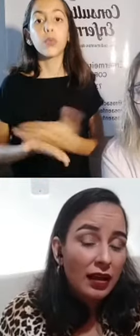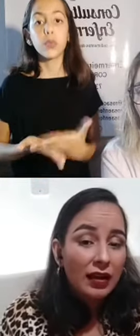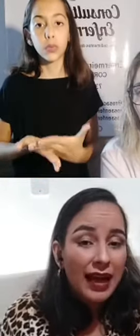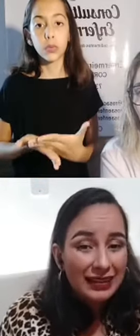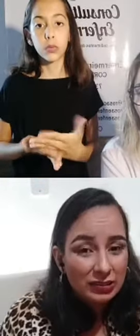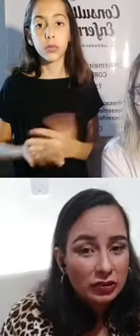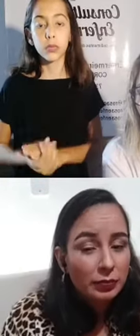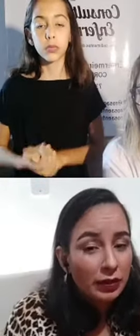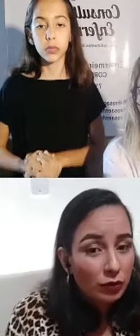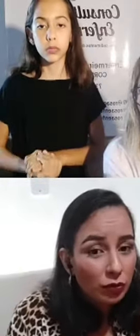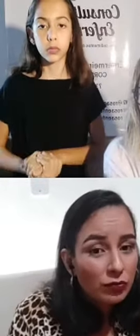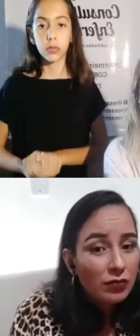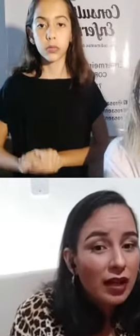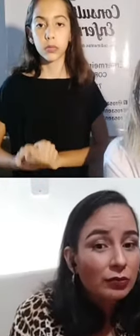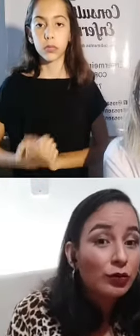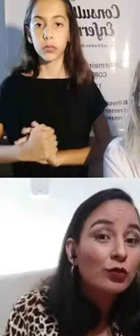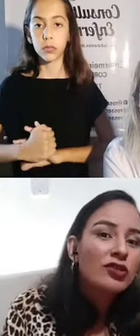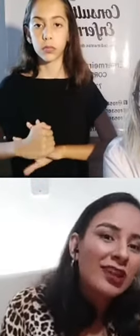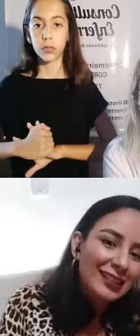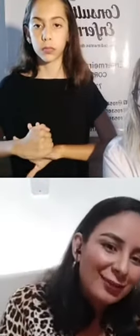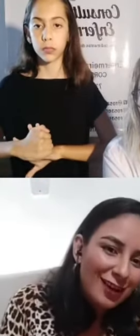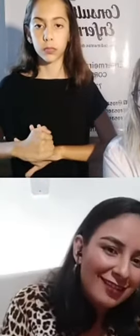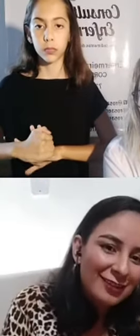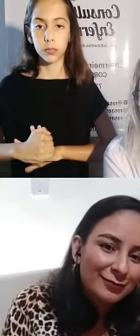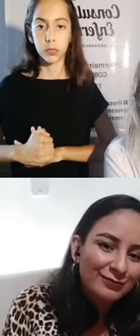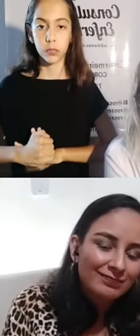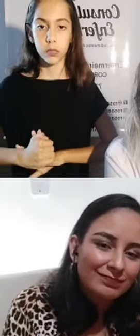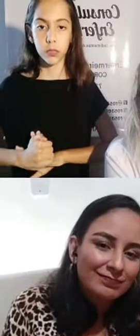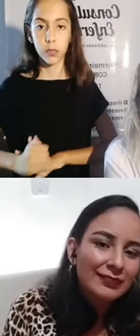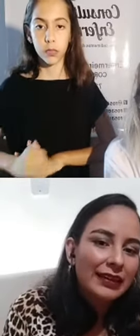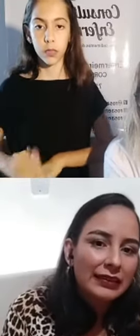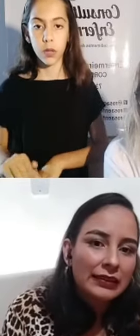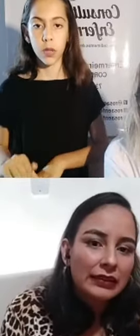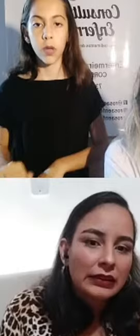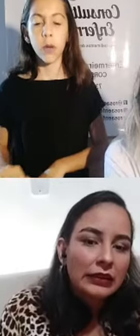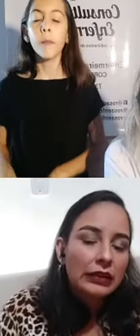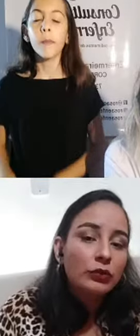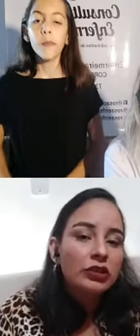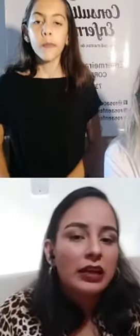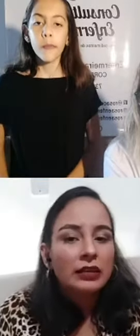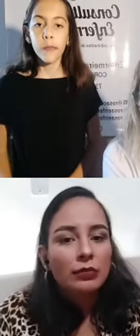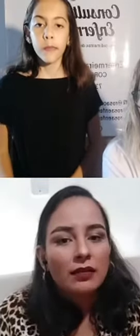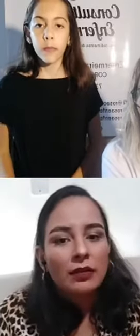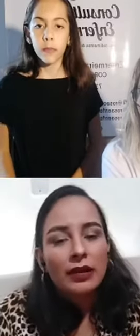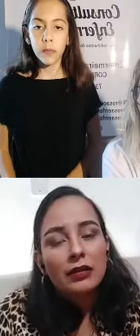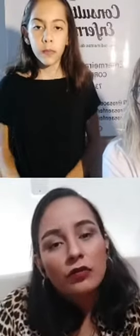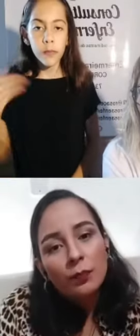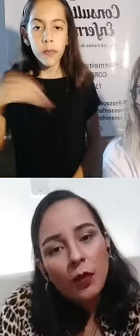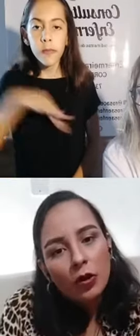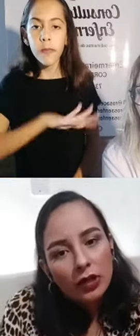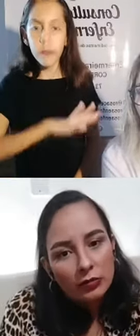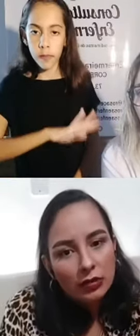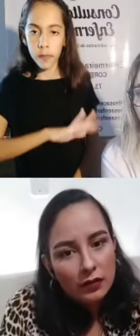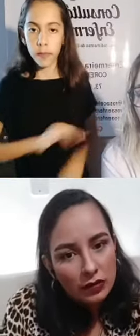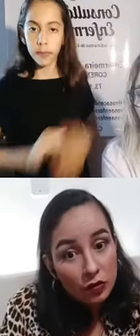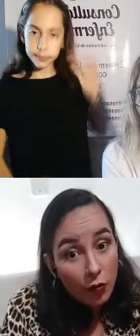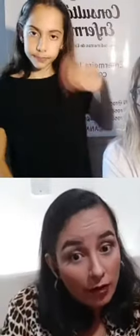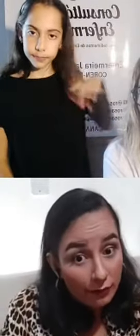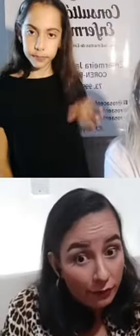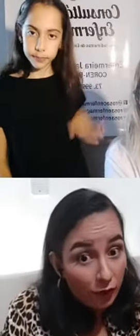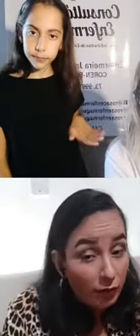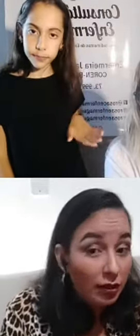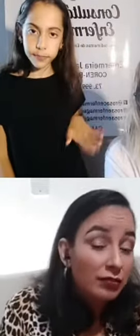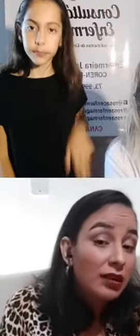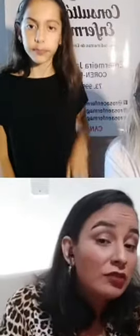precisa garantir para todos os alunos o direito à educação, né? E o direito à educação, ele não pode acontecer de